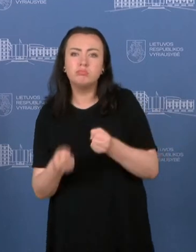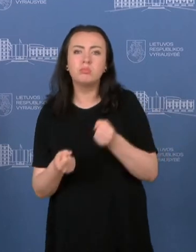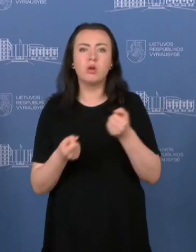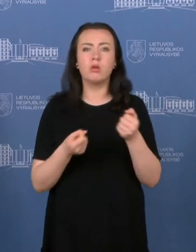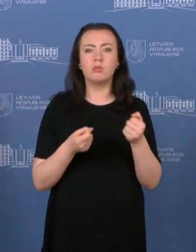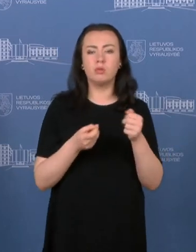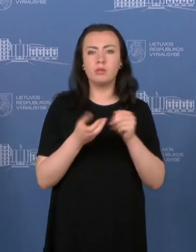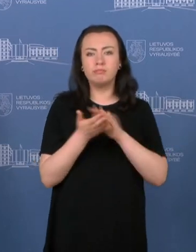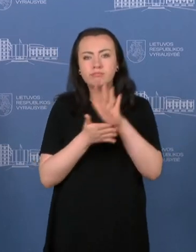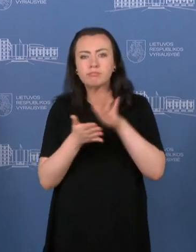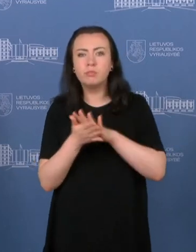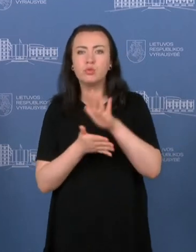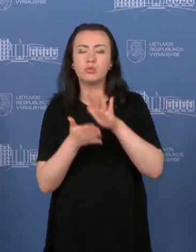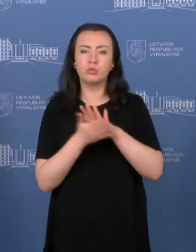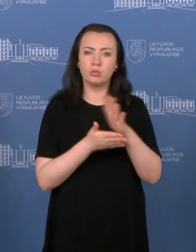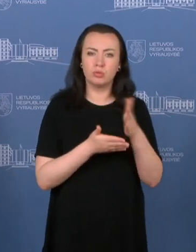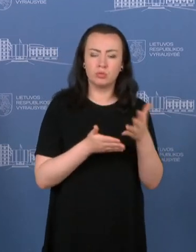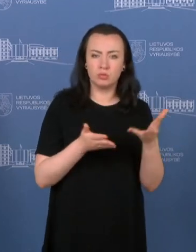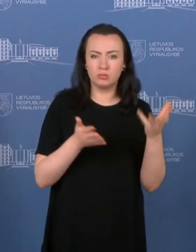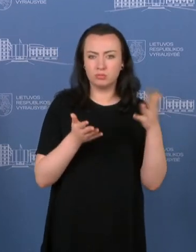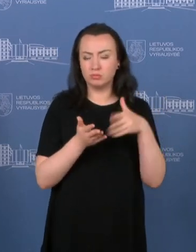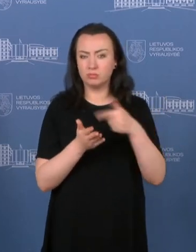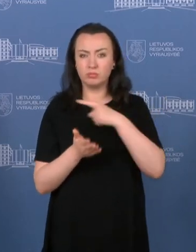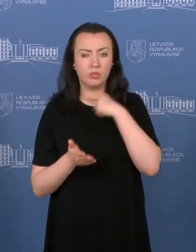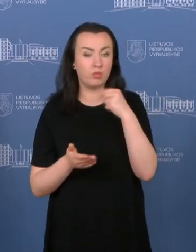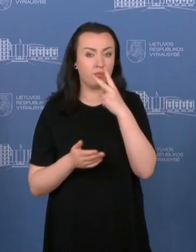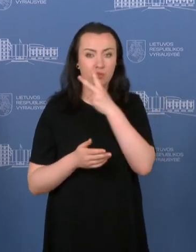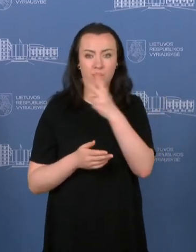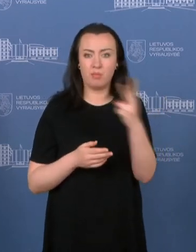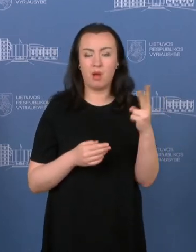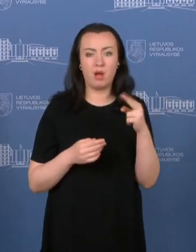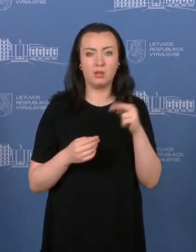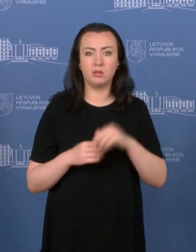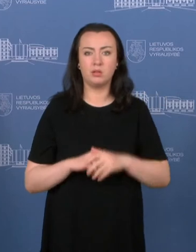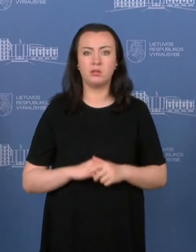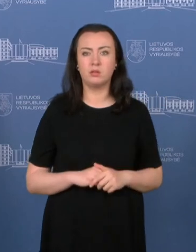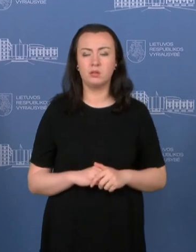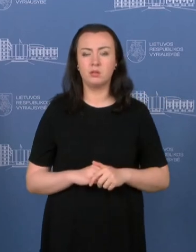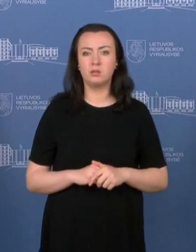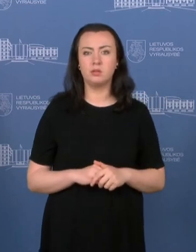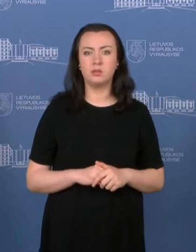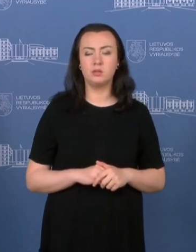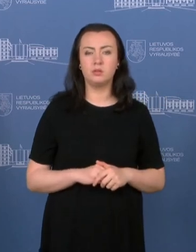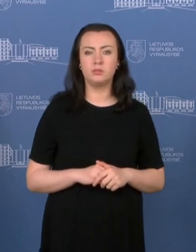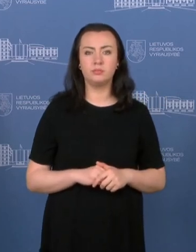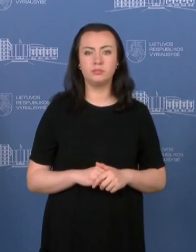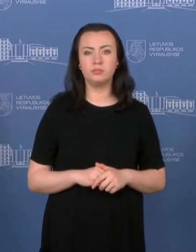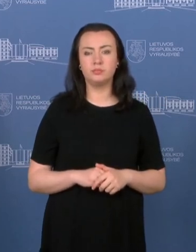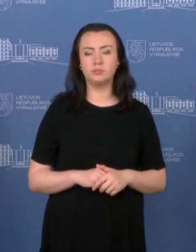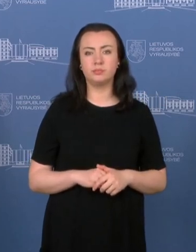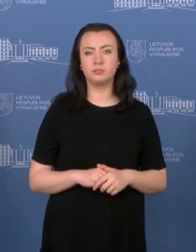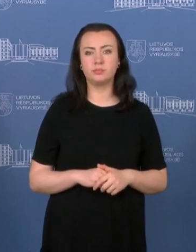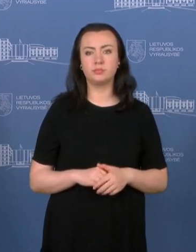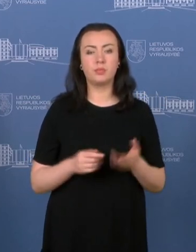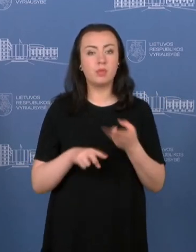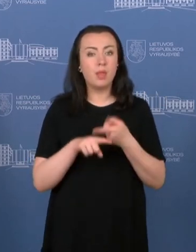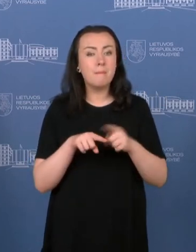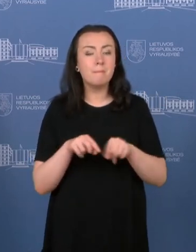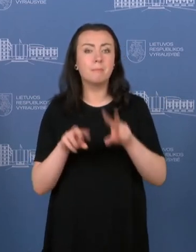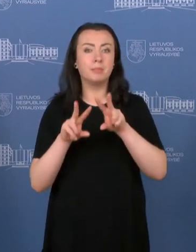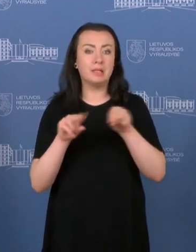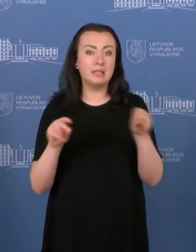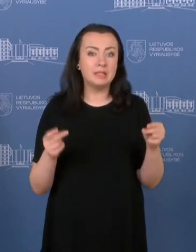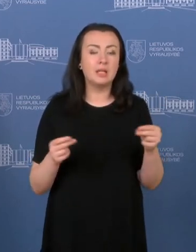prevencijos priemonių ir be reikalingų investicijų. Matom, kiti terminalai krovą vykdo uždarų būdu. Tai labai linkėčiau iš